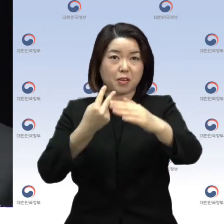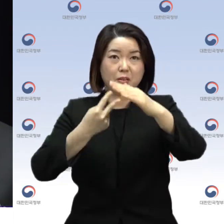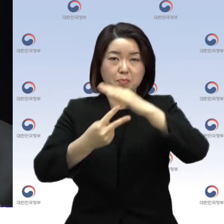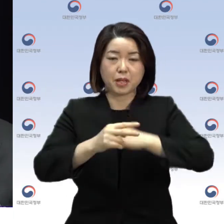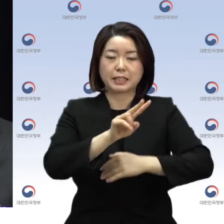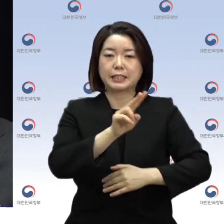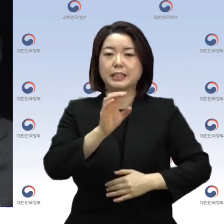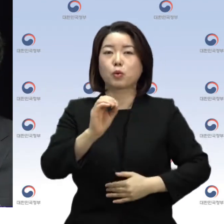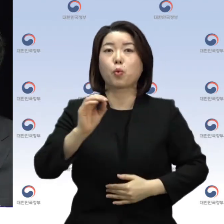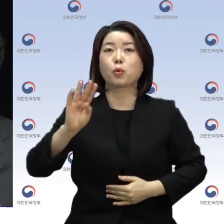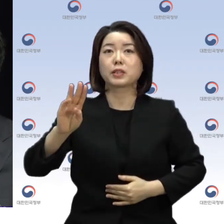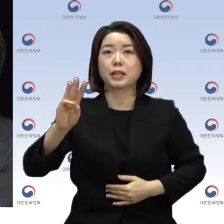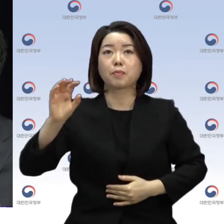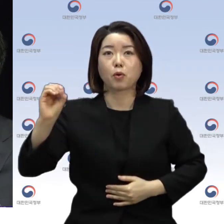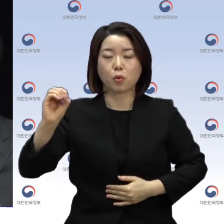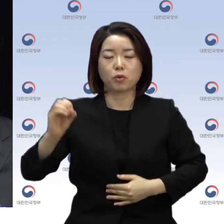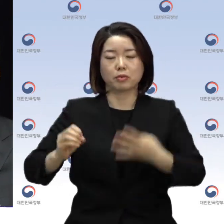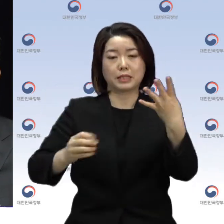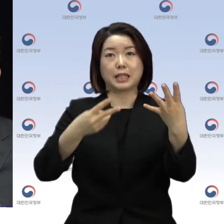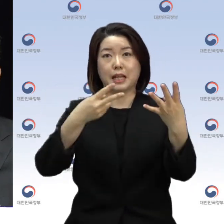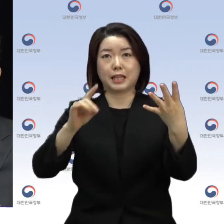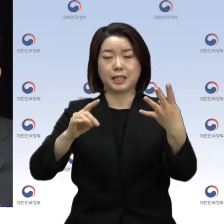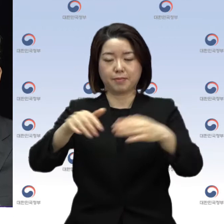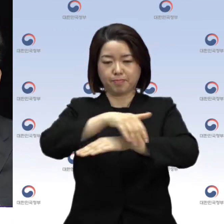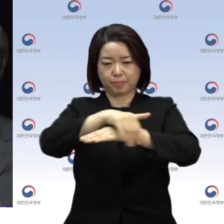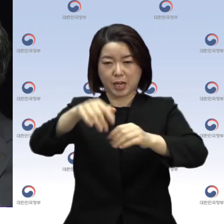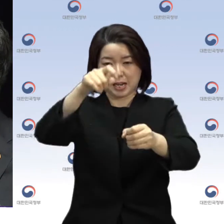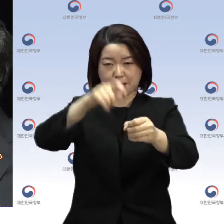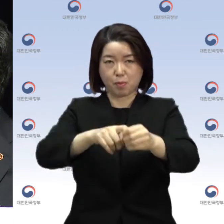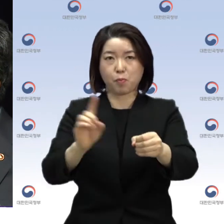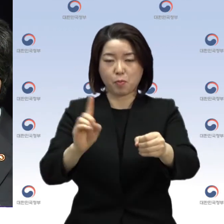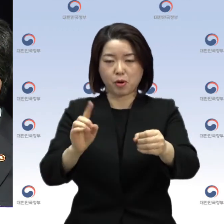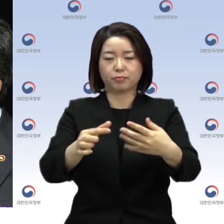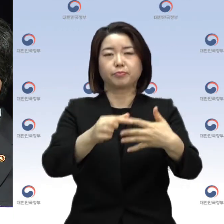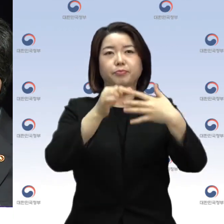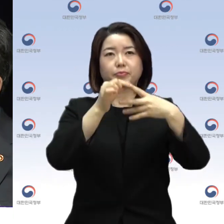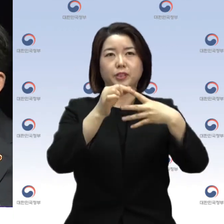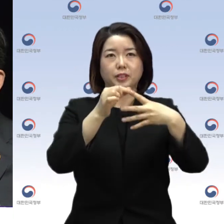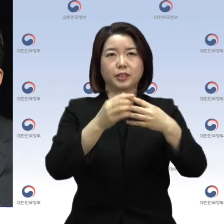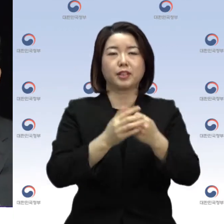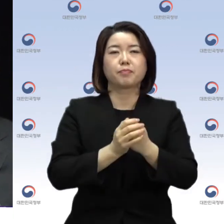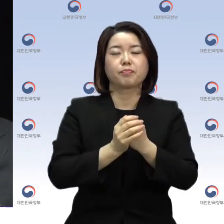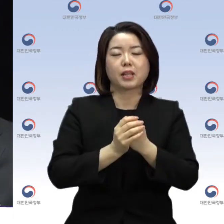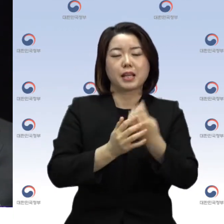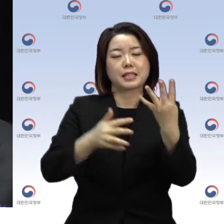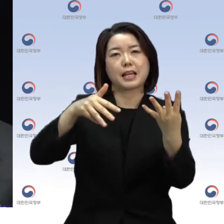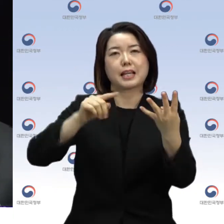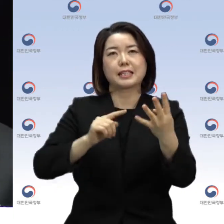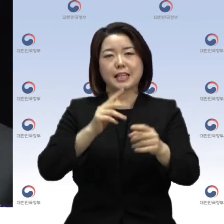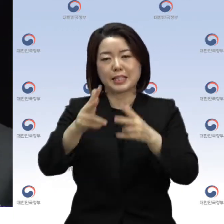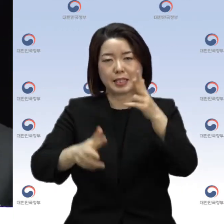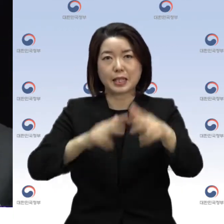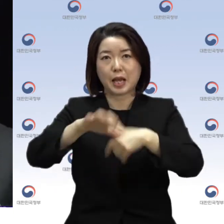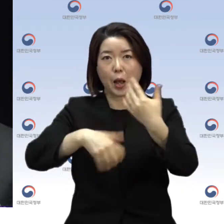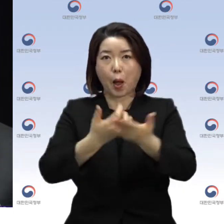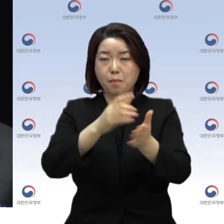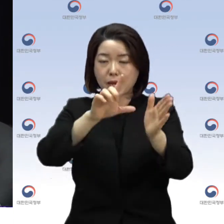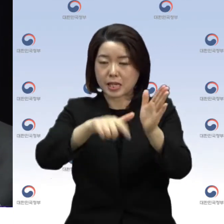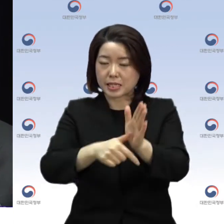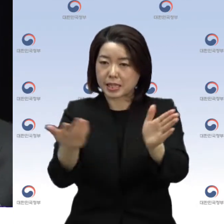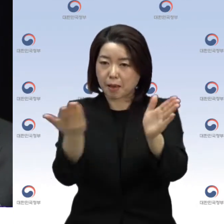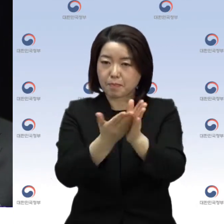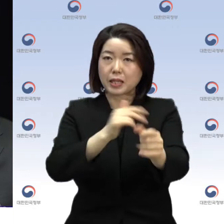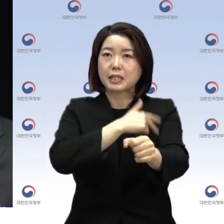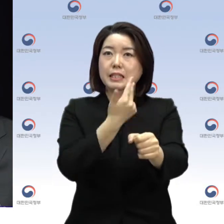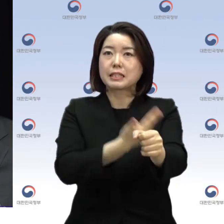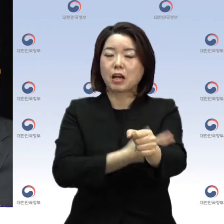2030의 4대 전략 목표는 첫째, 4차 산업혁명 시대에 맞는 저작권 기반